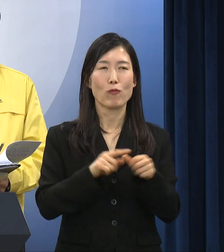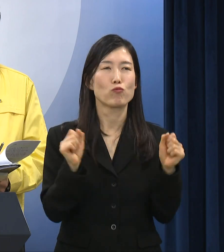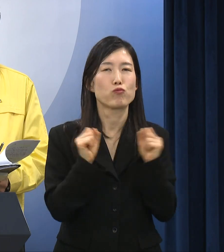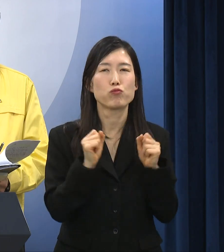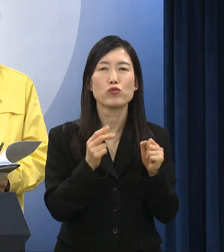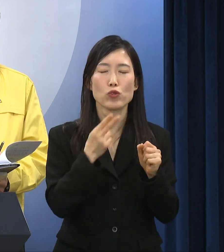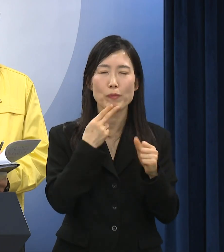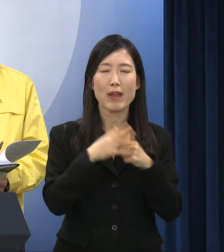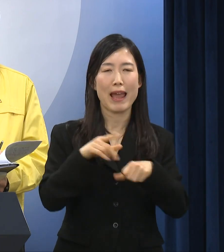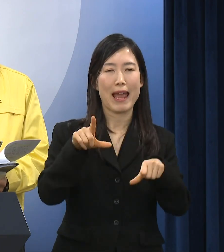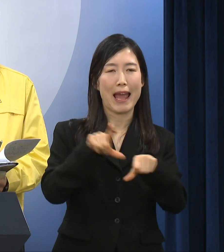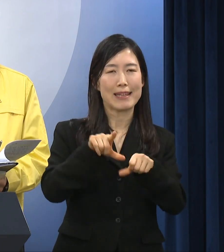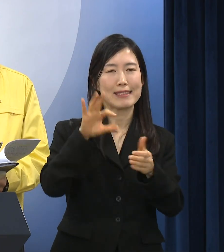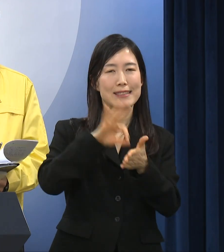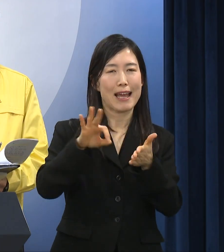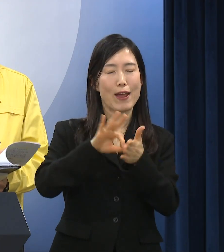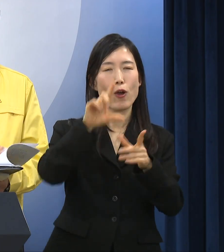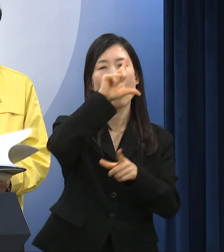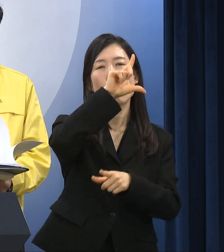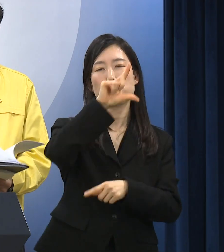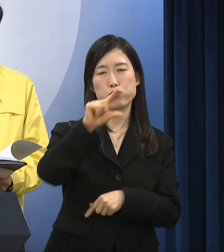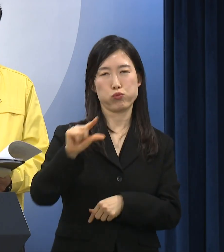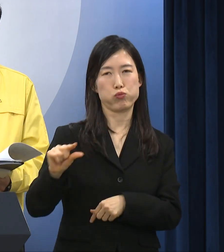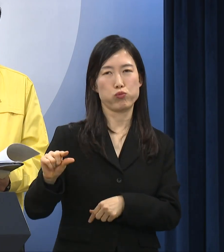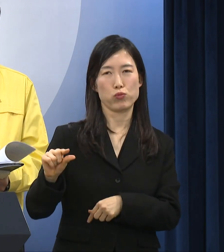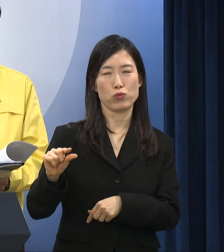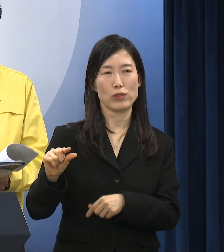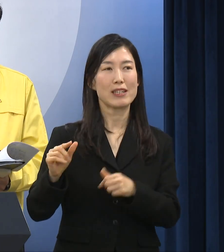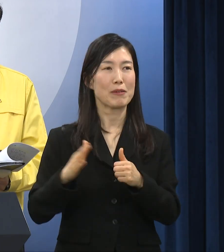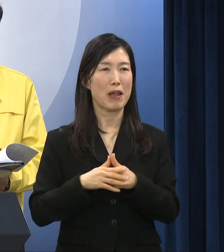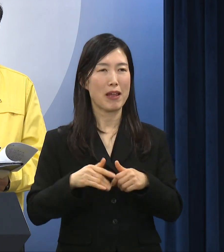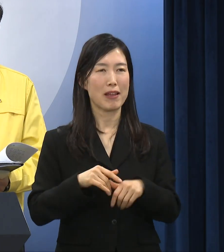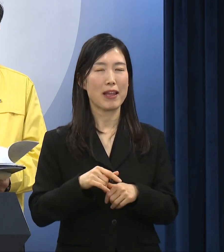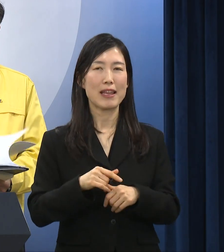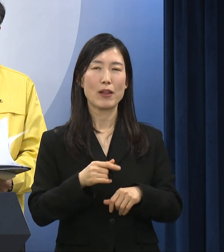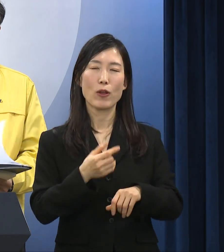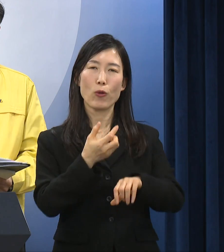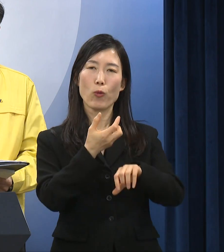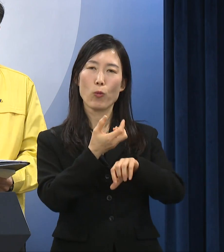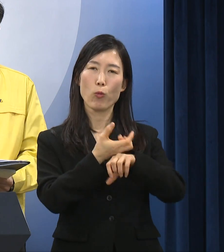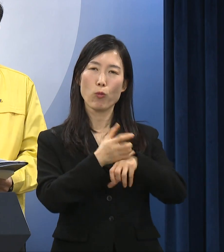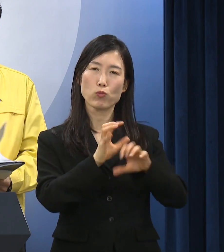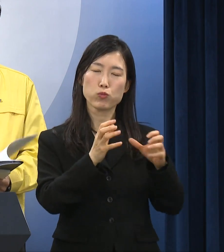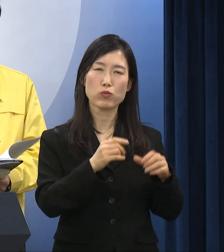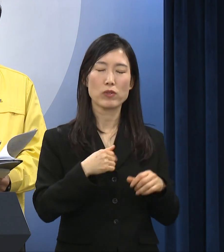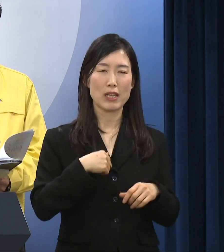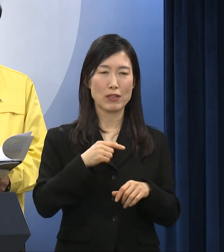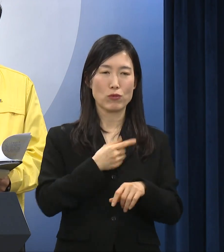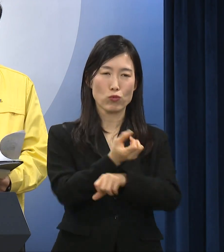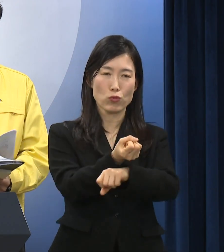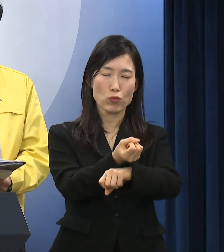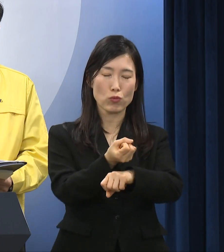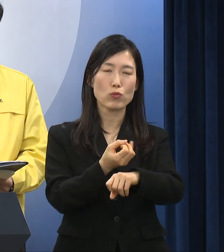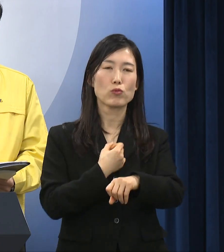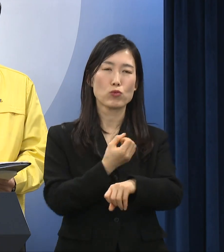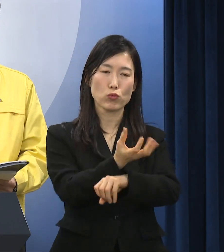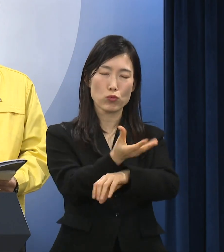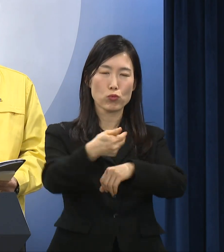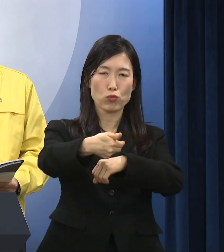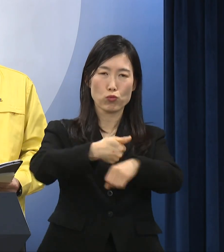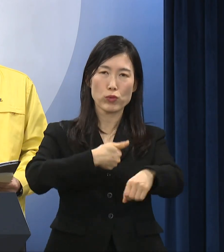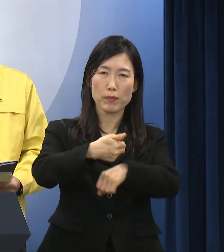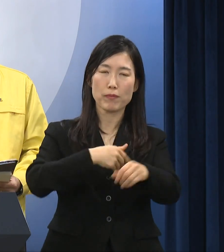낮아지는 그 기간에 이제 돌입을 했습니다. 그래서 다른 나라로 다변화되어 있다는 것과 수요가